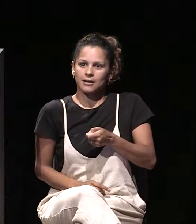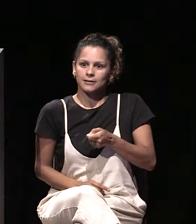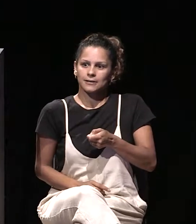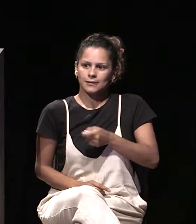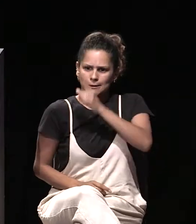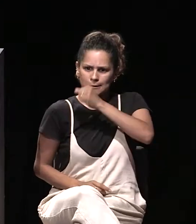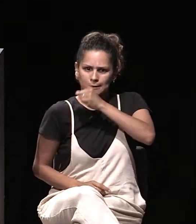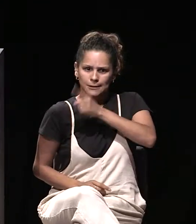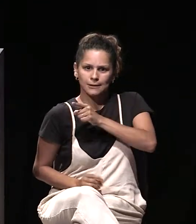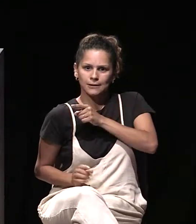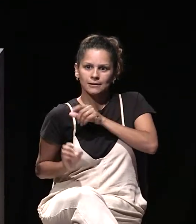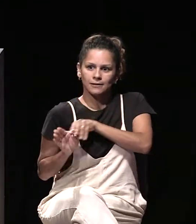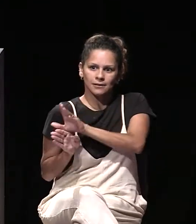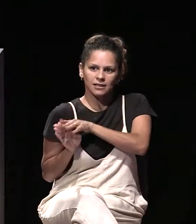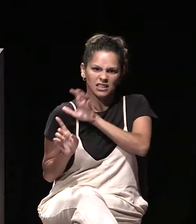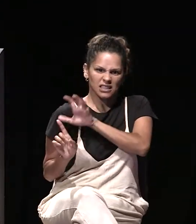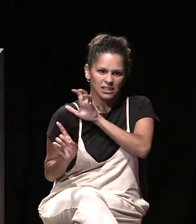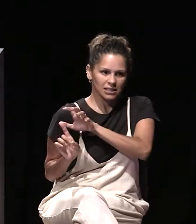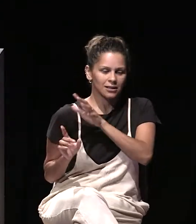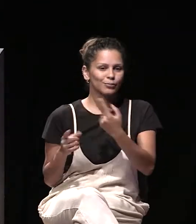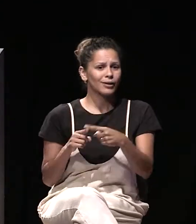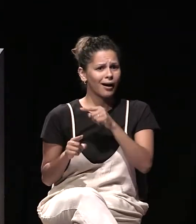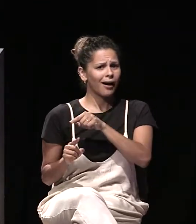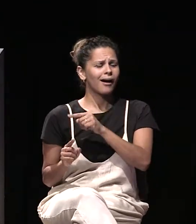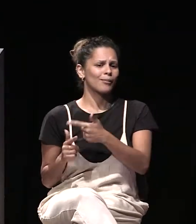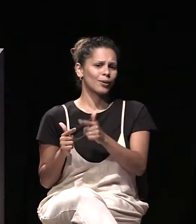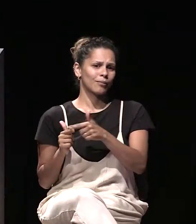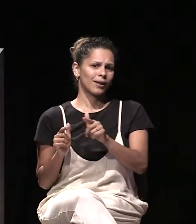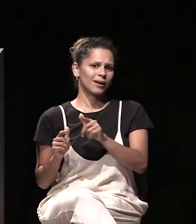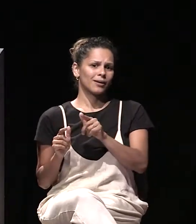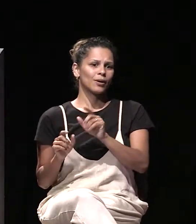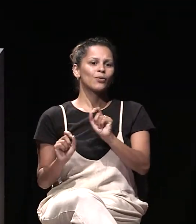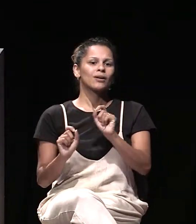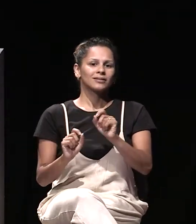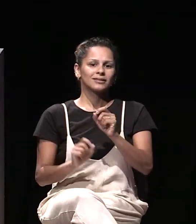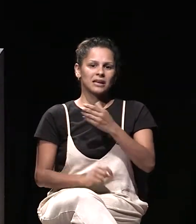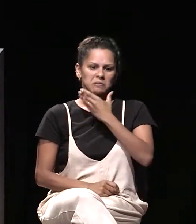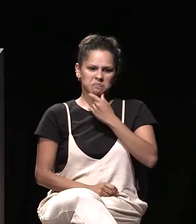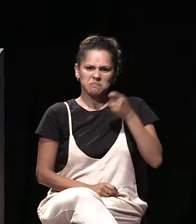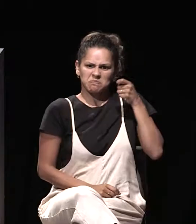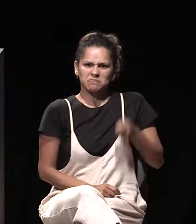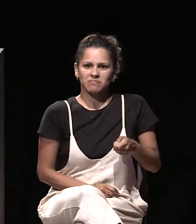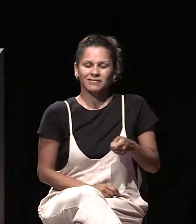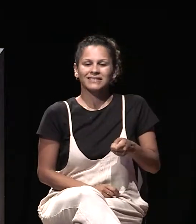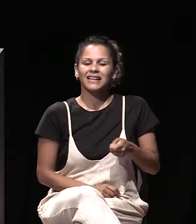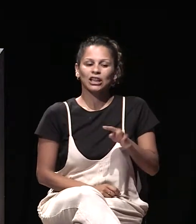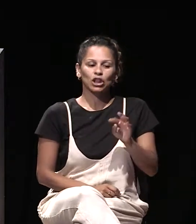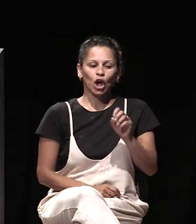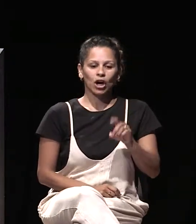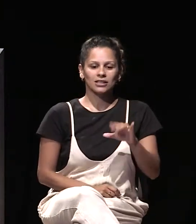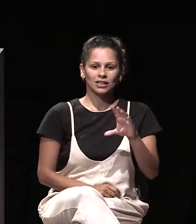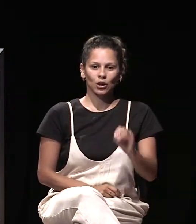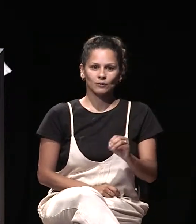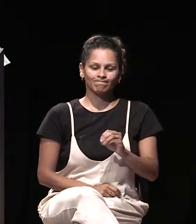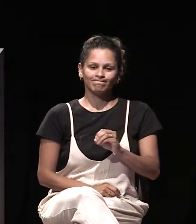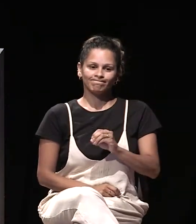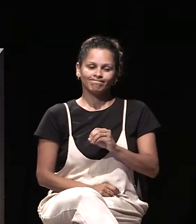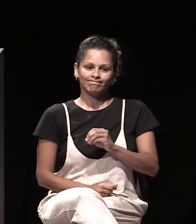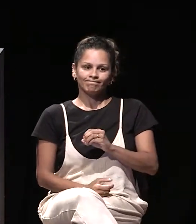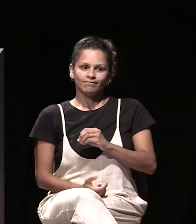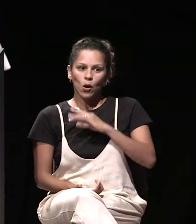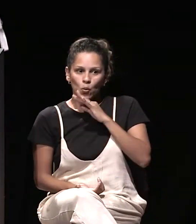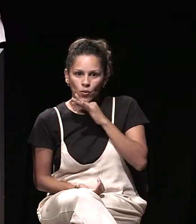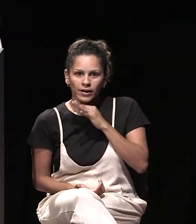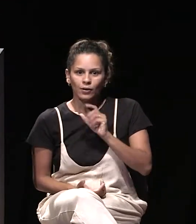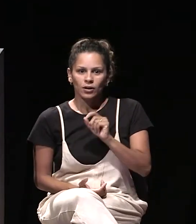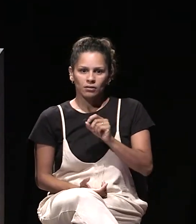também está trazendo muito problema, está se falando das masculinidades tóxicas, que colocam no homem que tem que ser forte, que tem